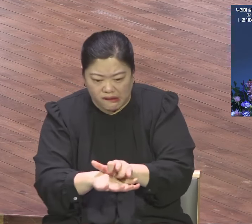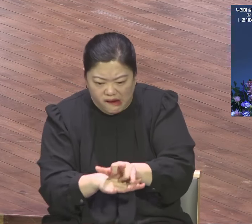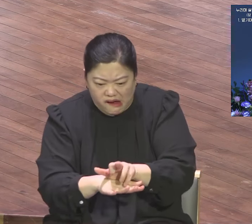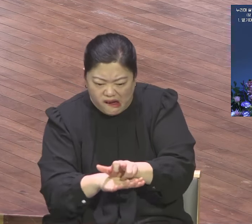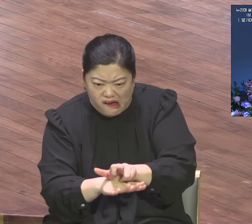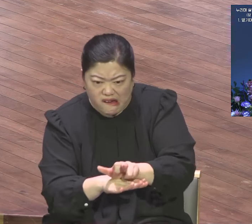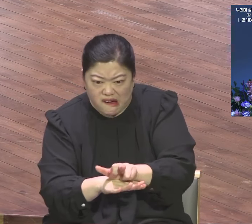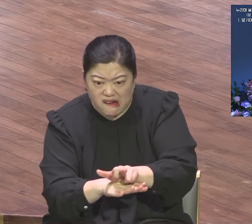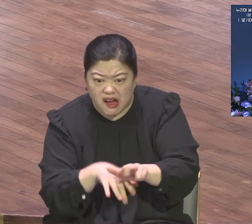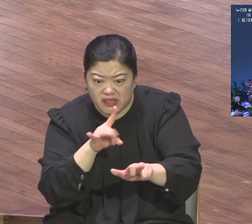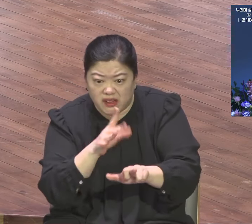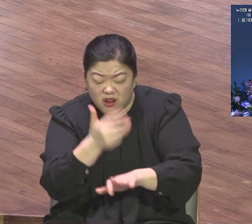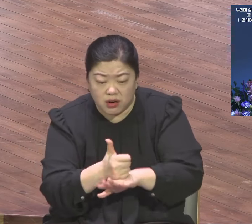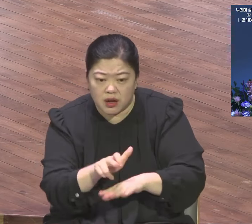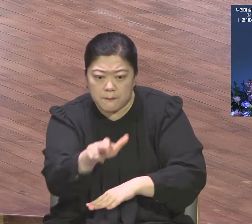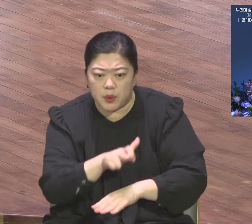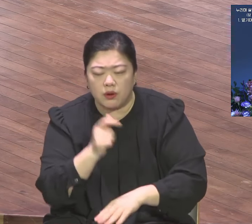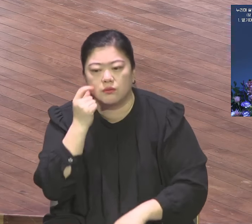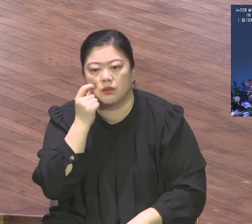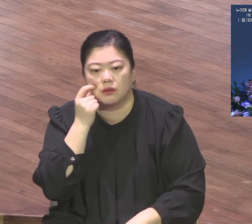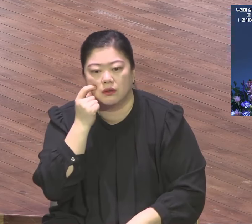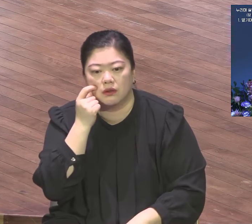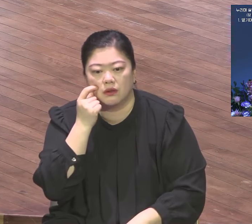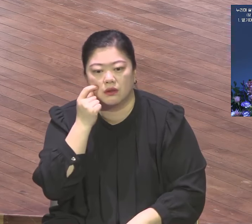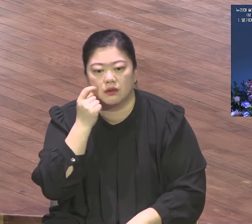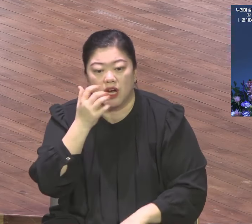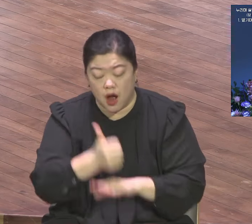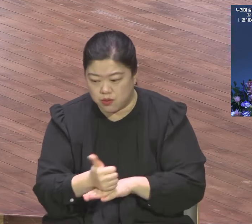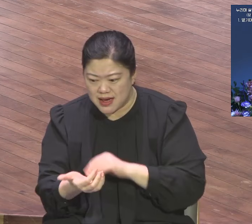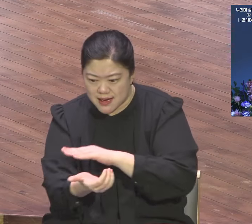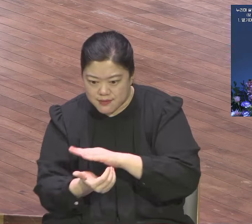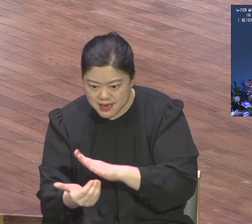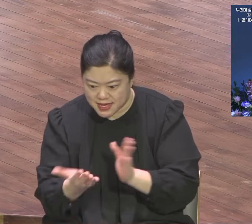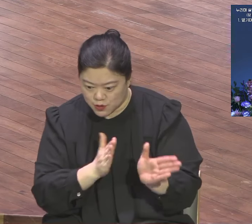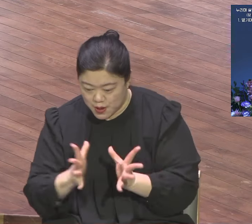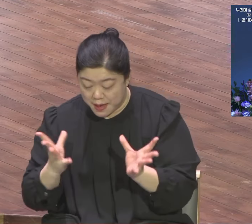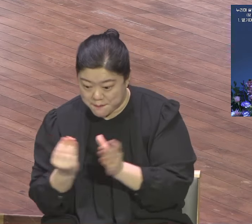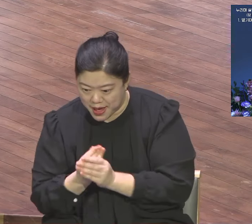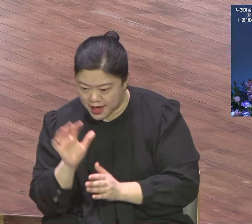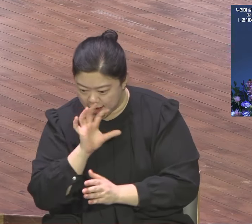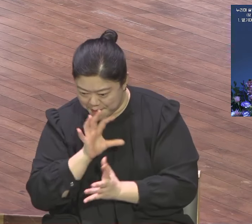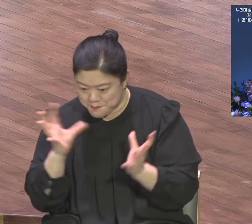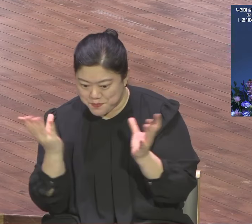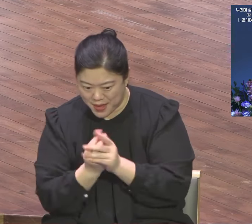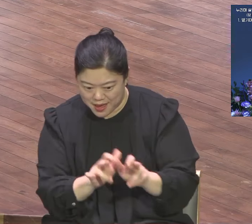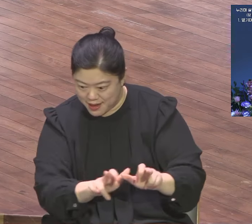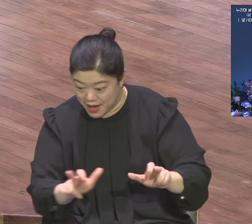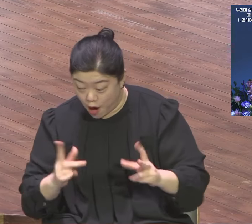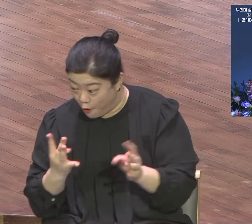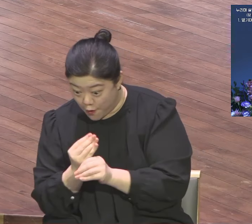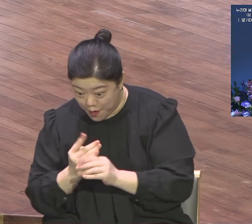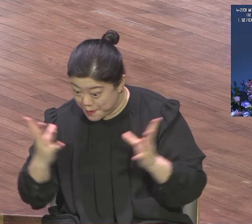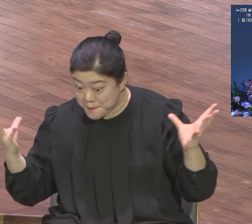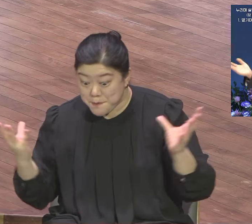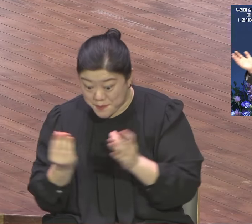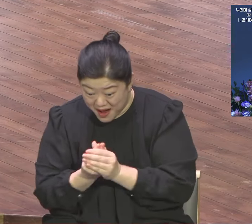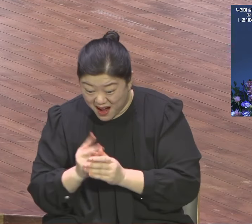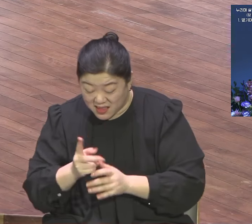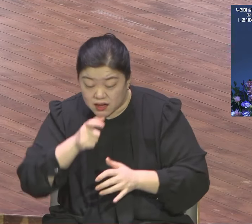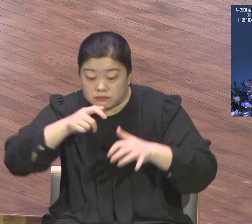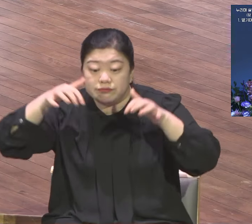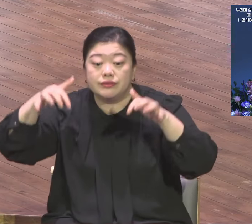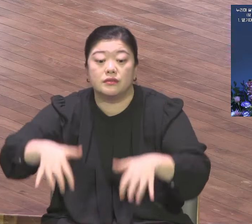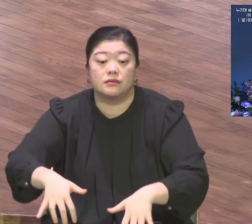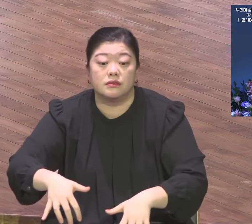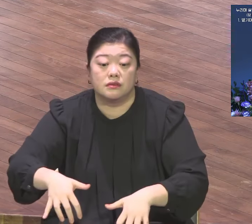여러분, 인간이 아무리 예를 쓰고 준비하고 노력을 해도 하나님이 외면하면 끝나는